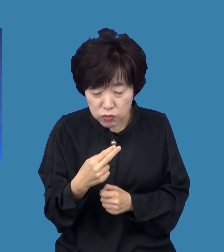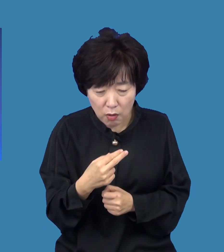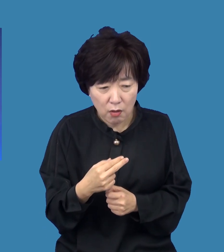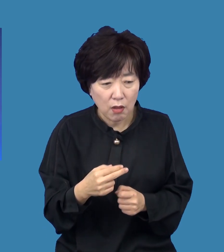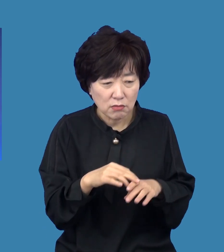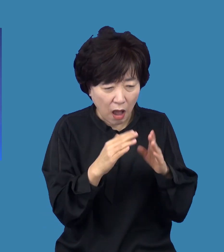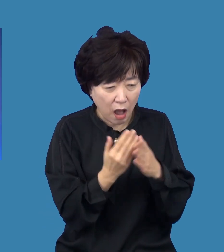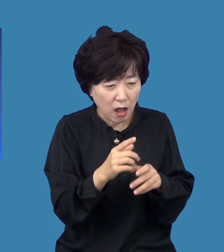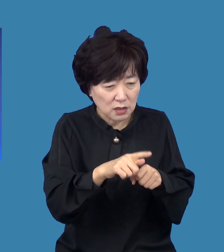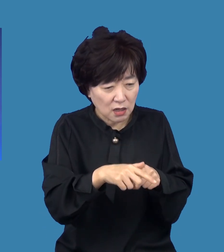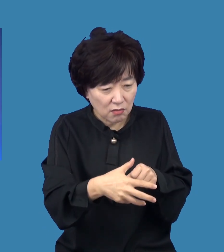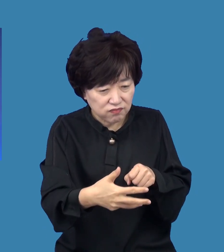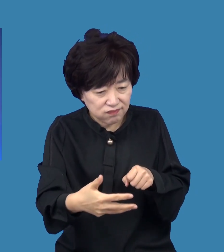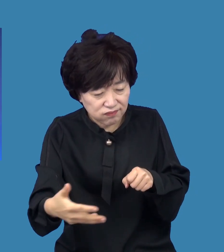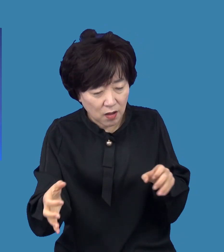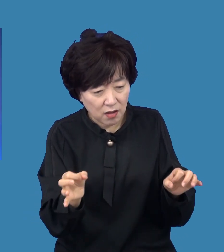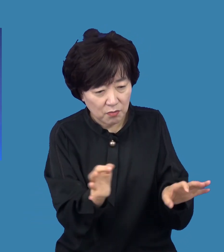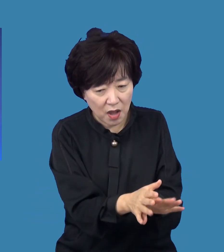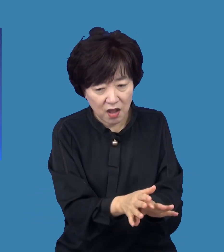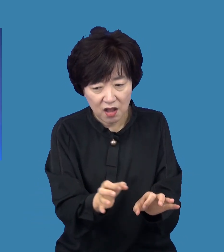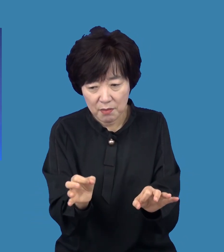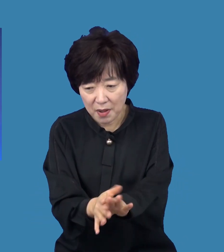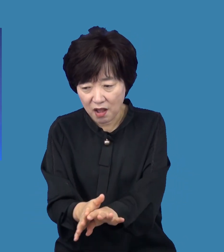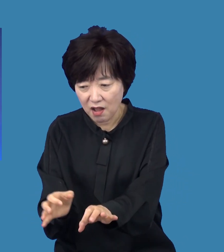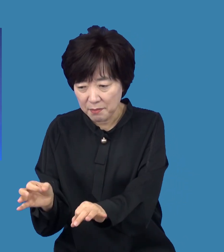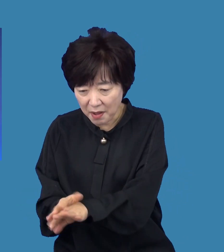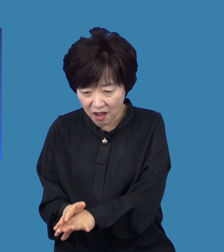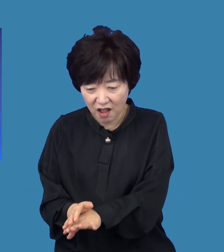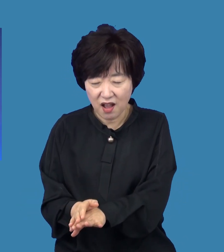것들이에요. 그래서 이 땅에 해 아래에는